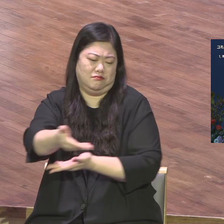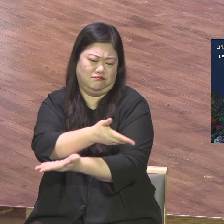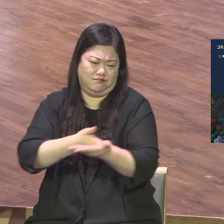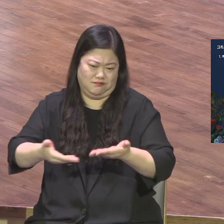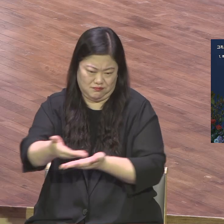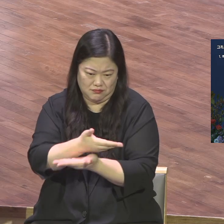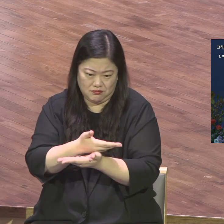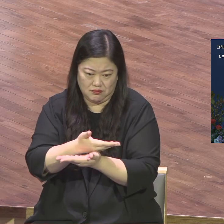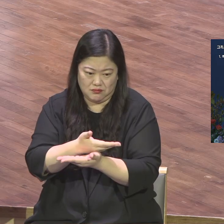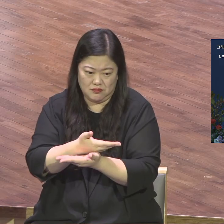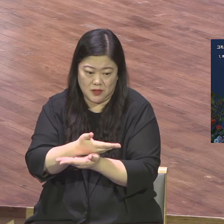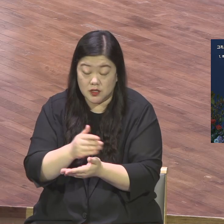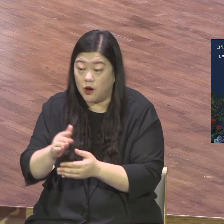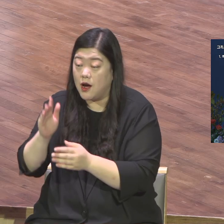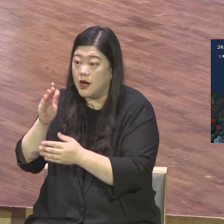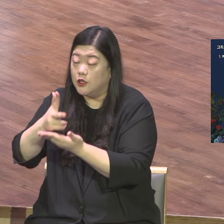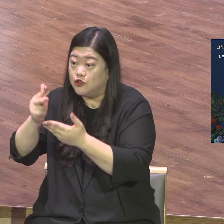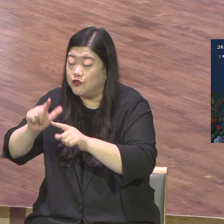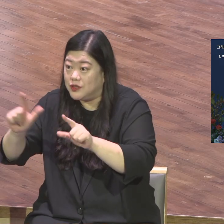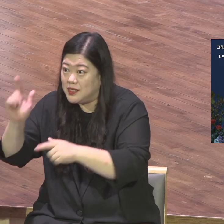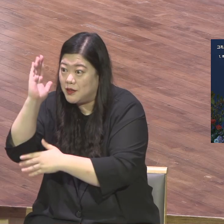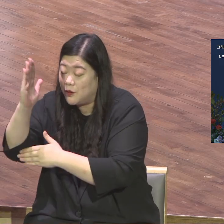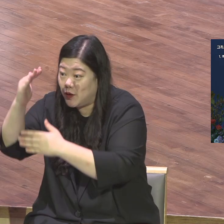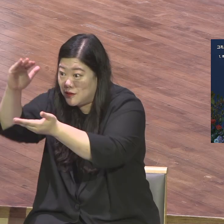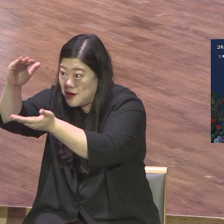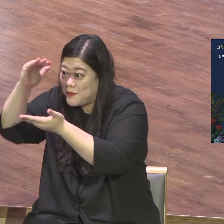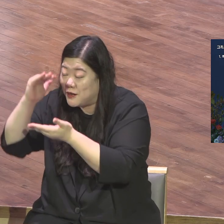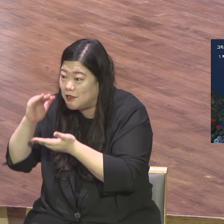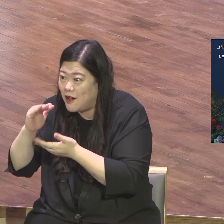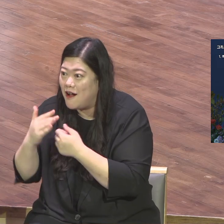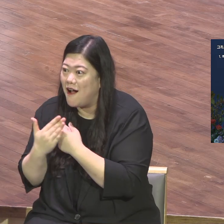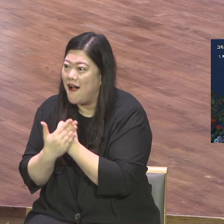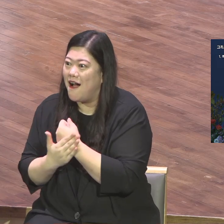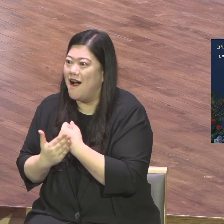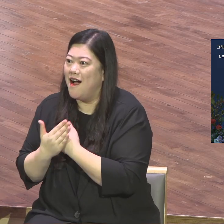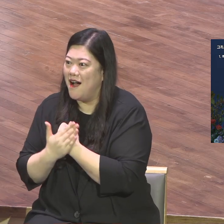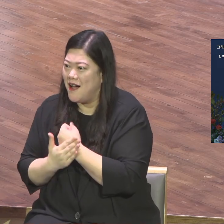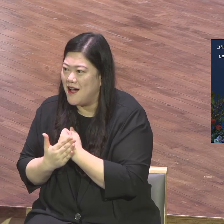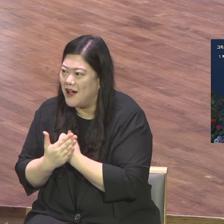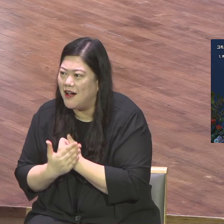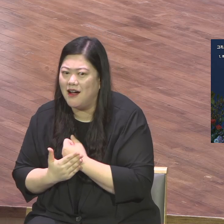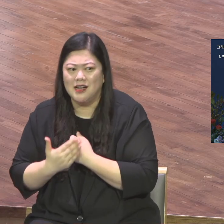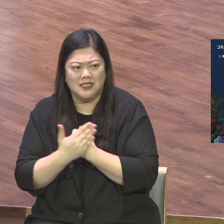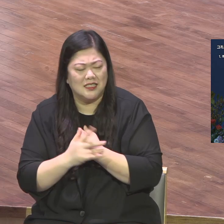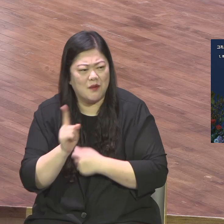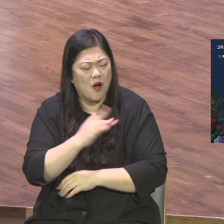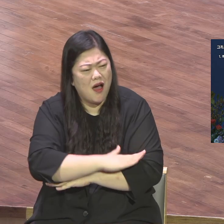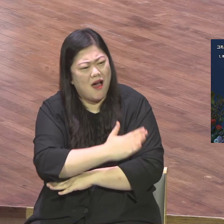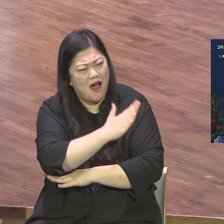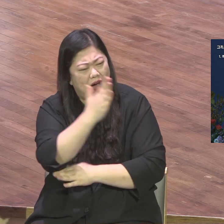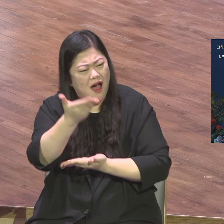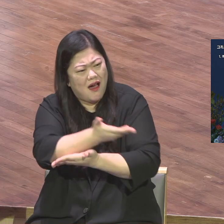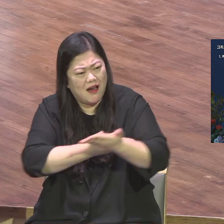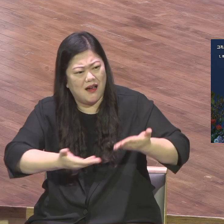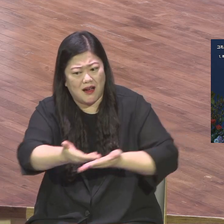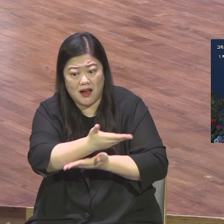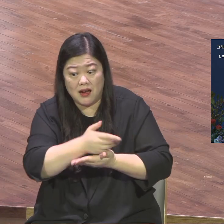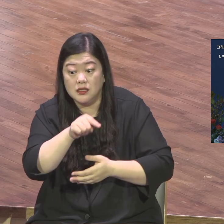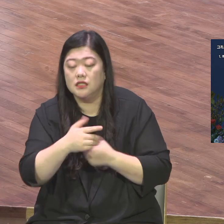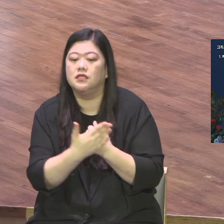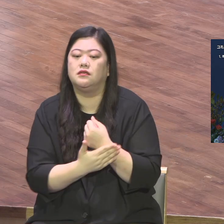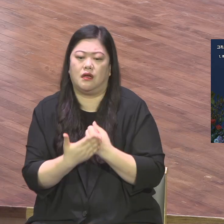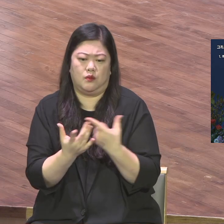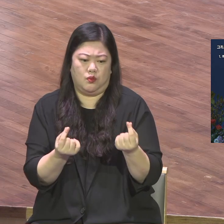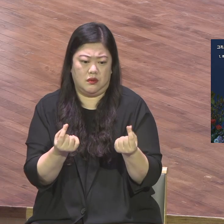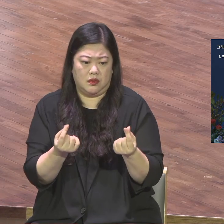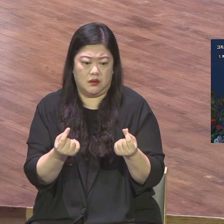은혜라고 표현했습니다. 내가 잘났어가 아니요. 하나님의 은혜라고 표현. 구구절절이 반복됩니다. 하나님의 은혜로